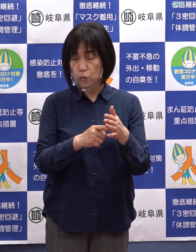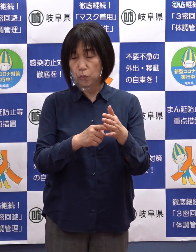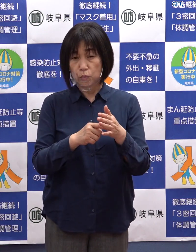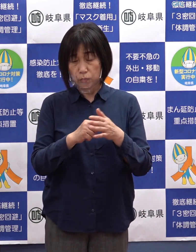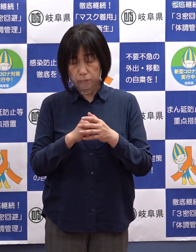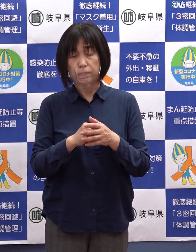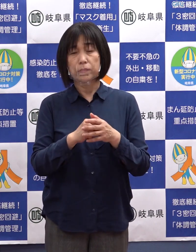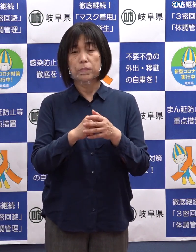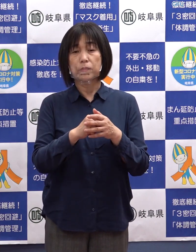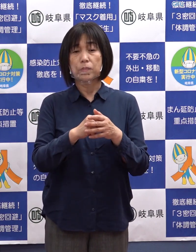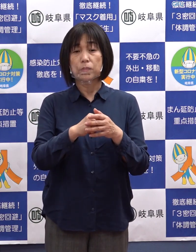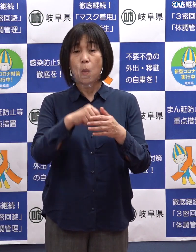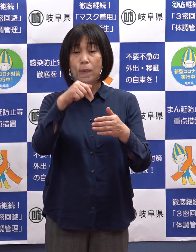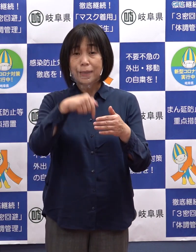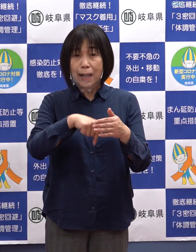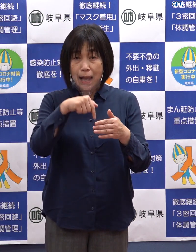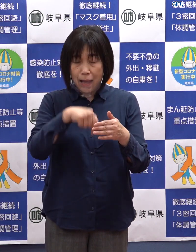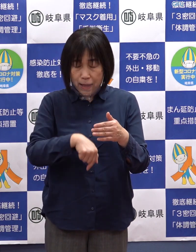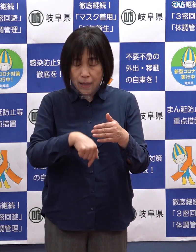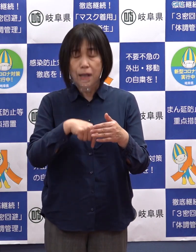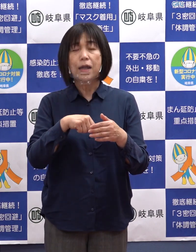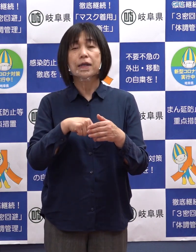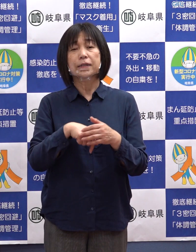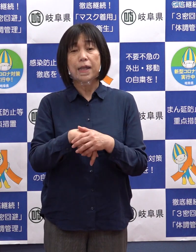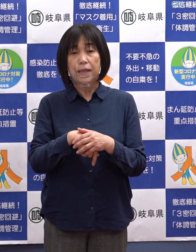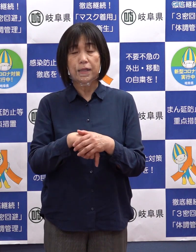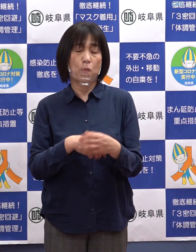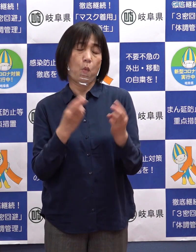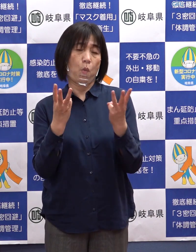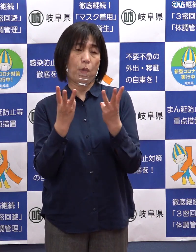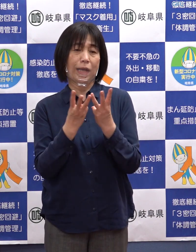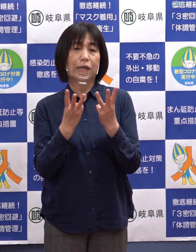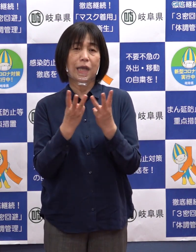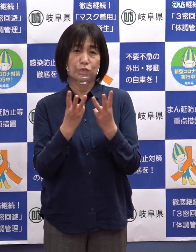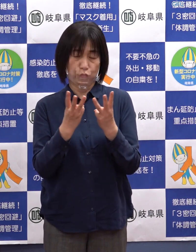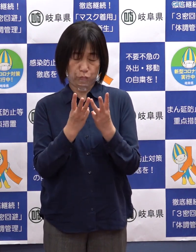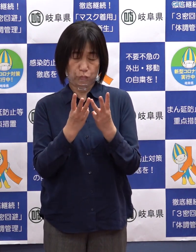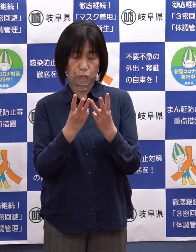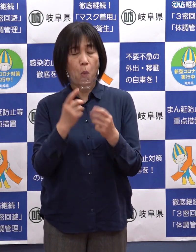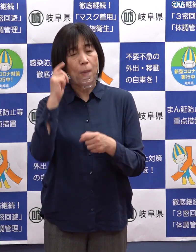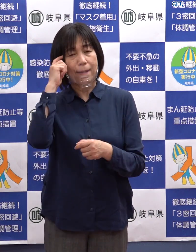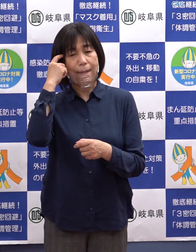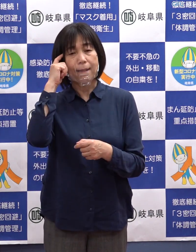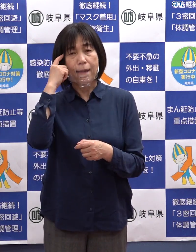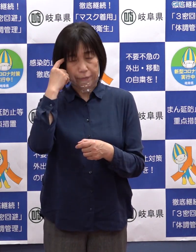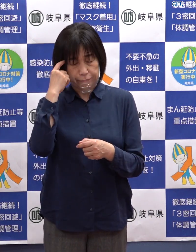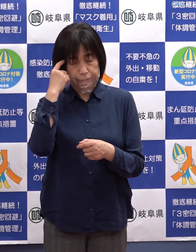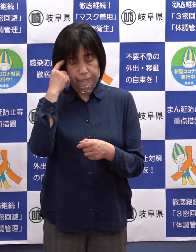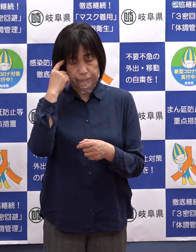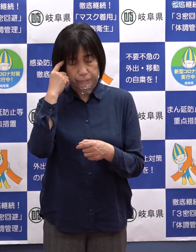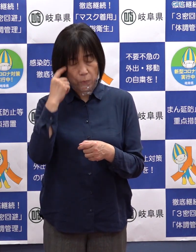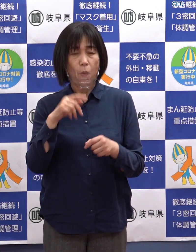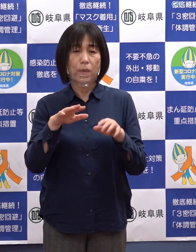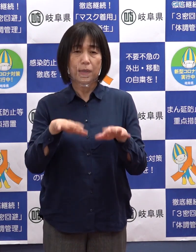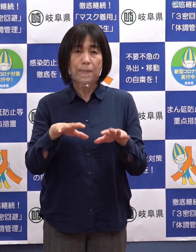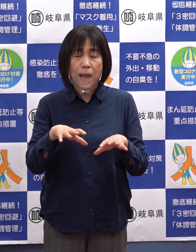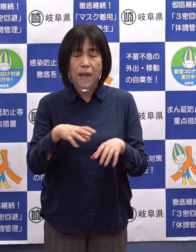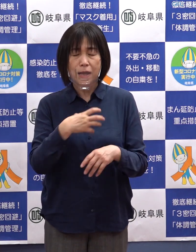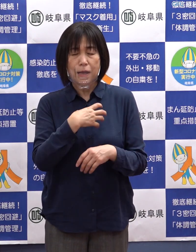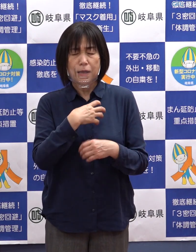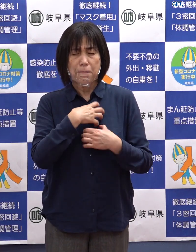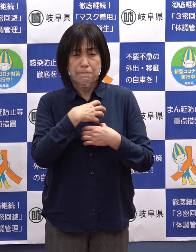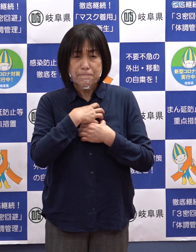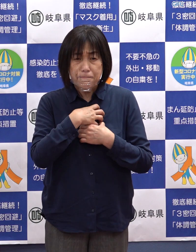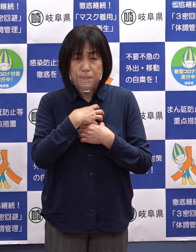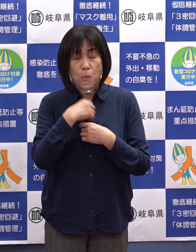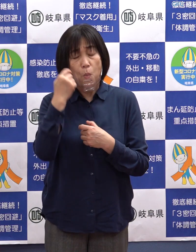データになるわけで、そういう意味で非常に危機感を持って、まあ、懐を広げる、パイを広げる努力も合